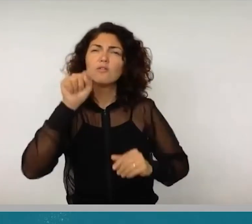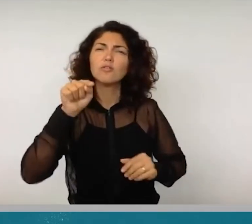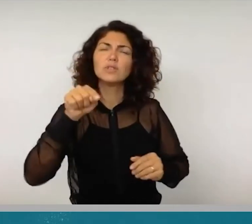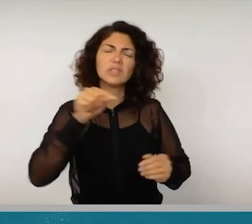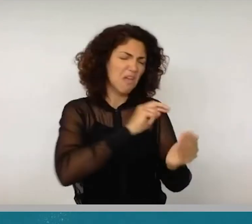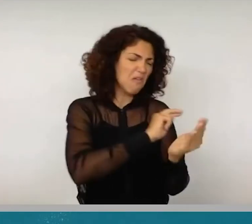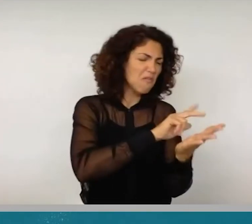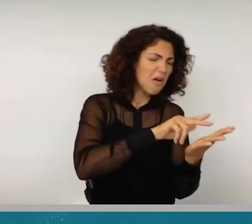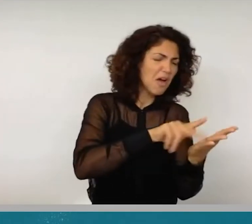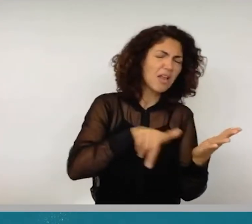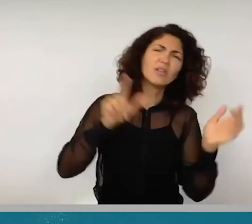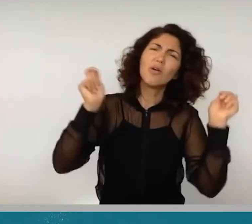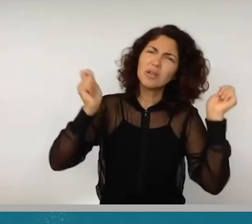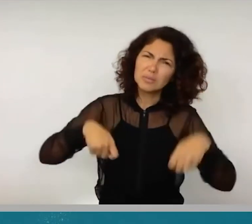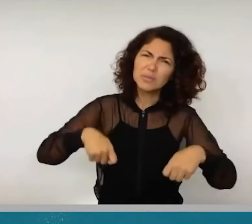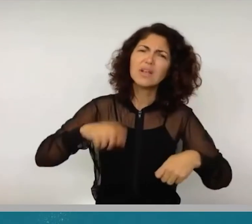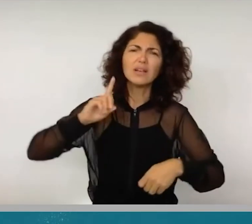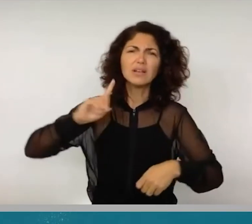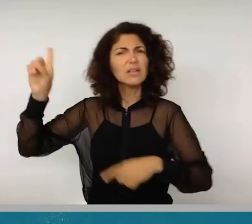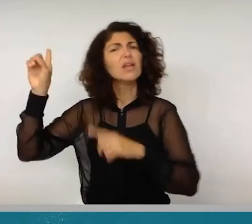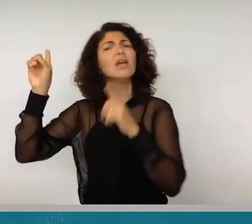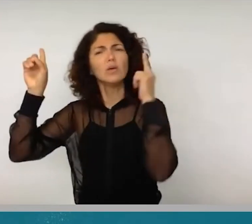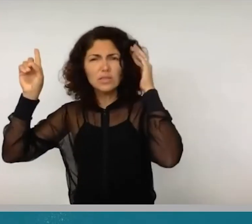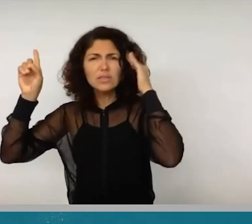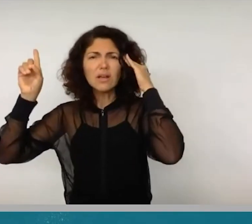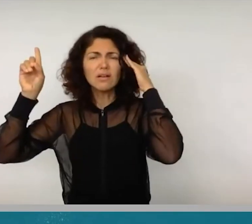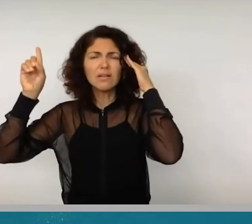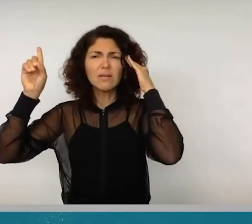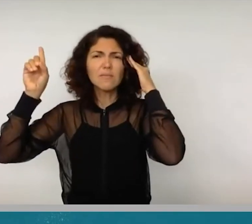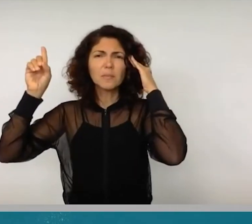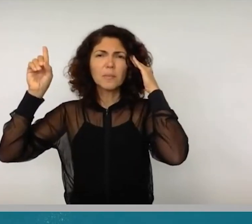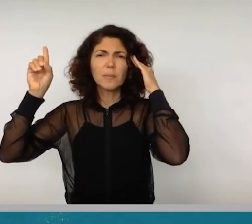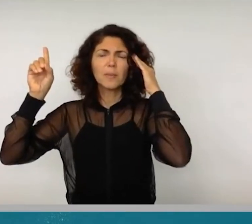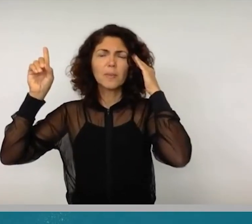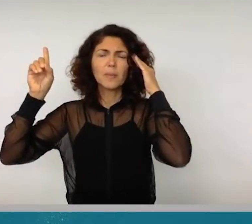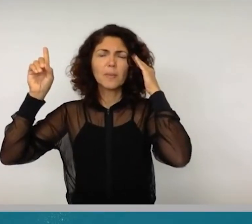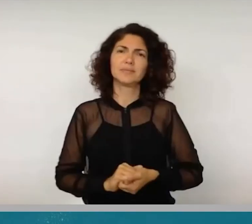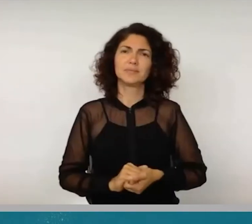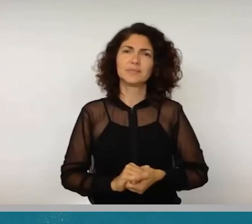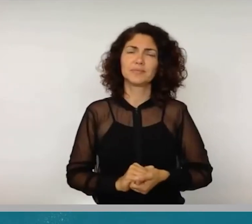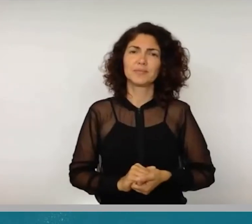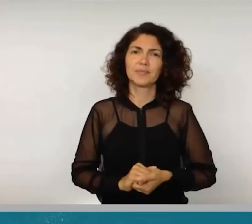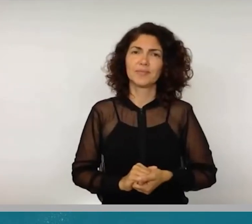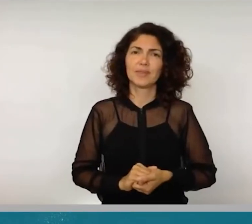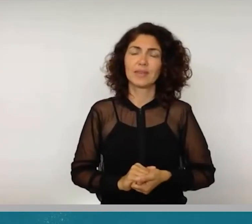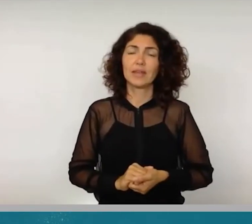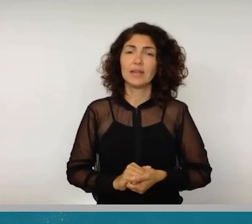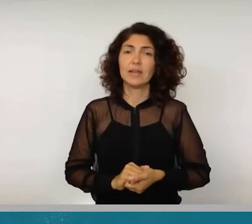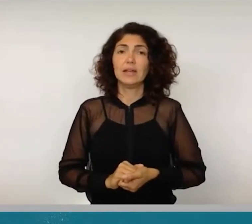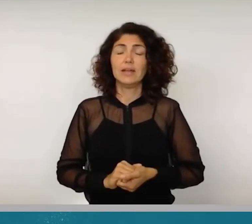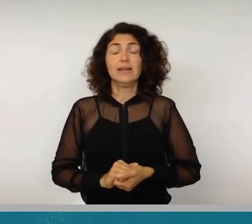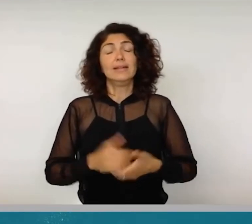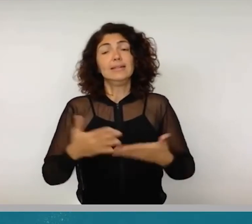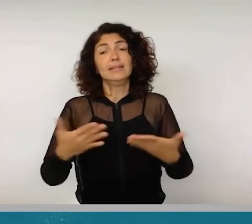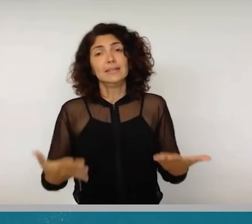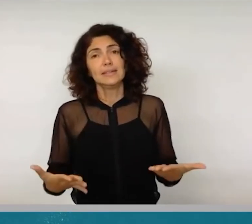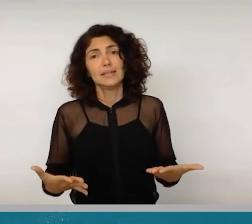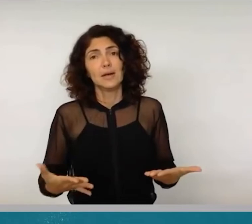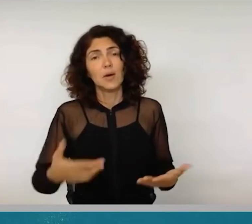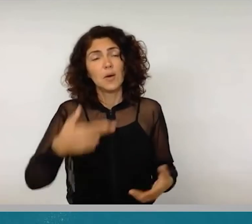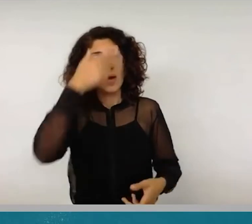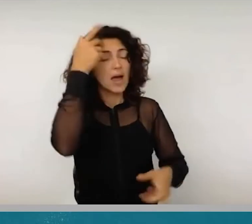tendes necessidade antes que lhe o peçais. Quer dizer, não seja como os gentios, não seja como os